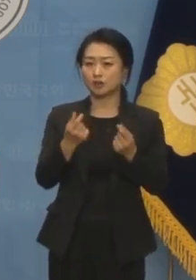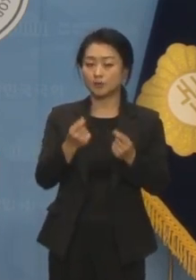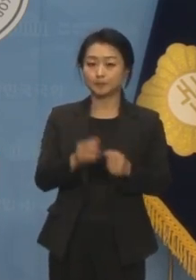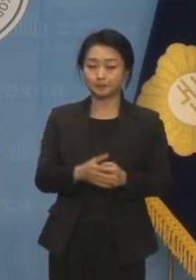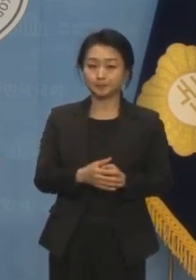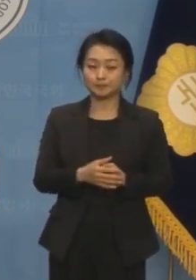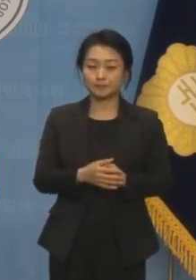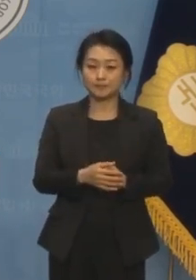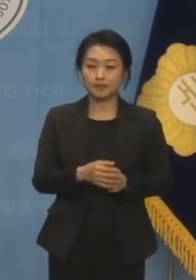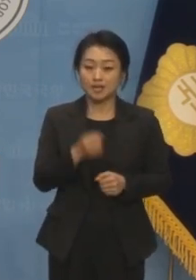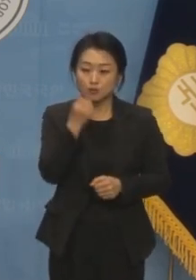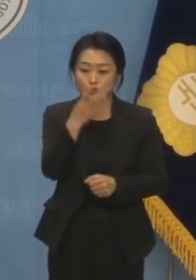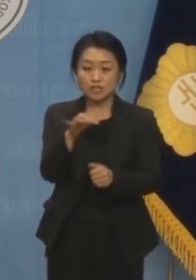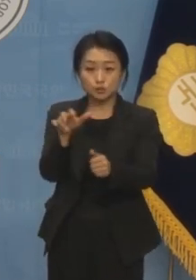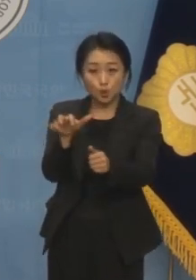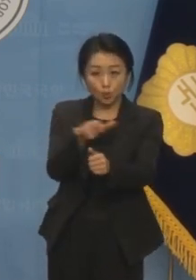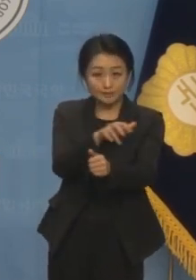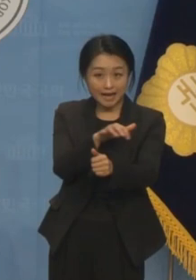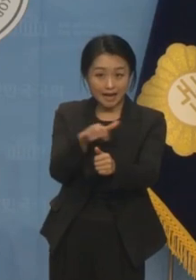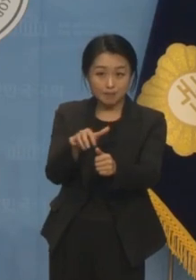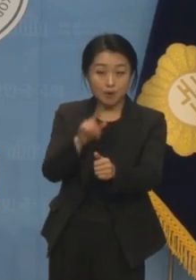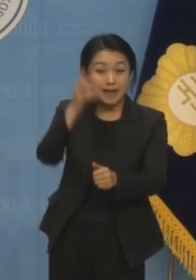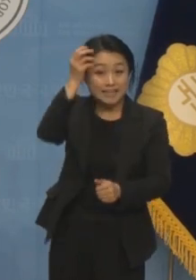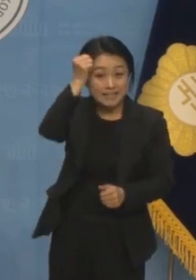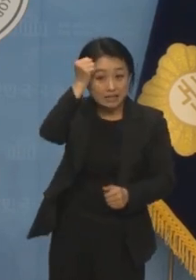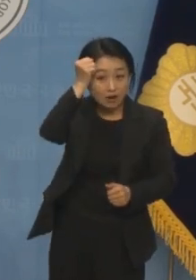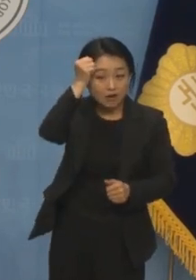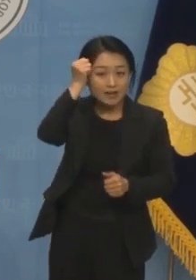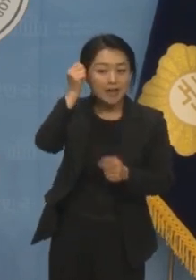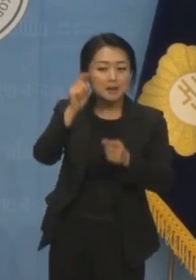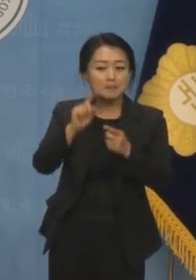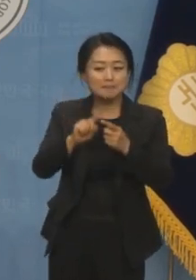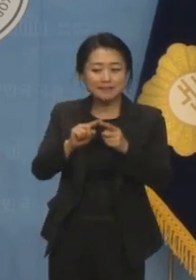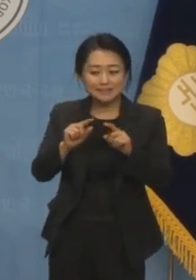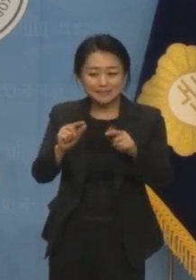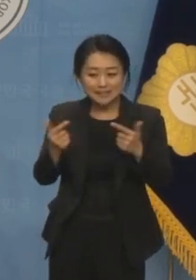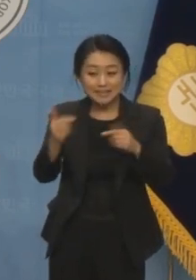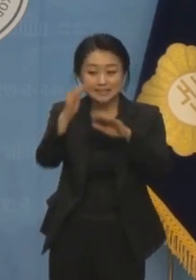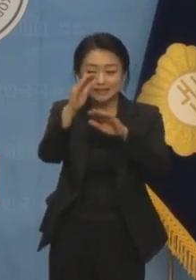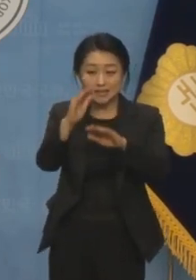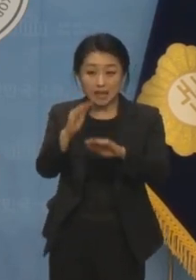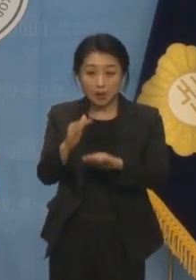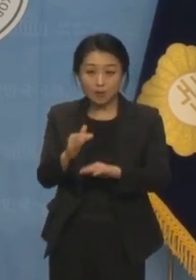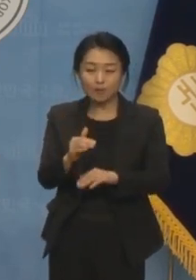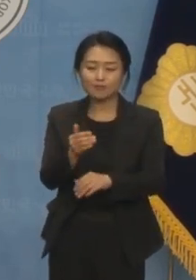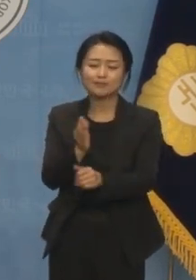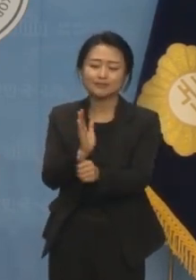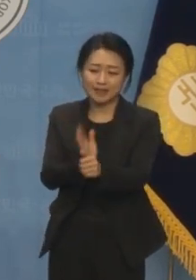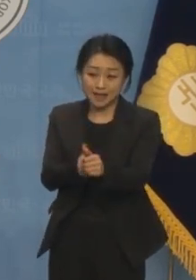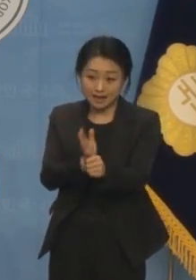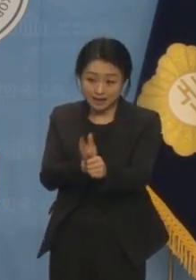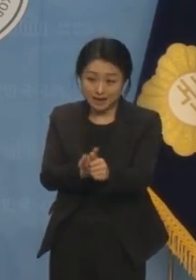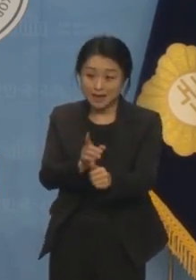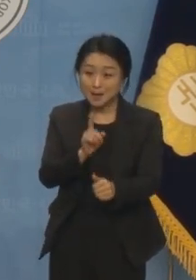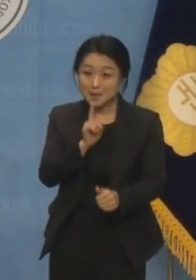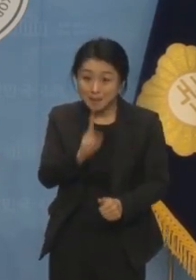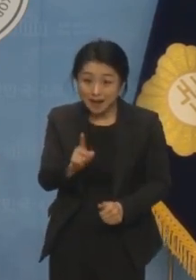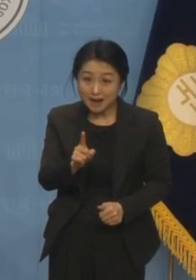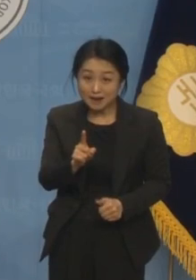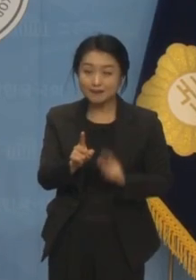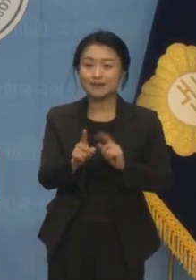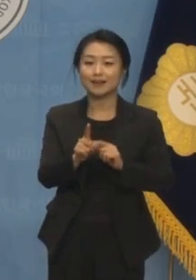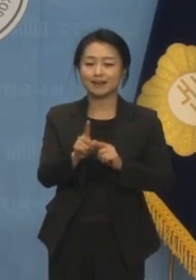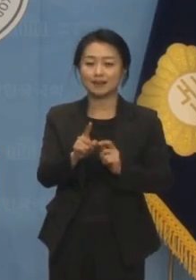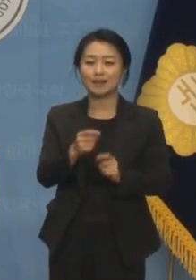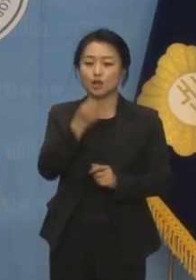위증과 위증교사는 기억에 반하는 내용을 얘기해달라고 요구할 경우에는 그게 사실이든 여부와